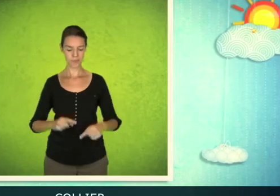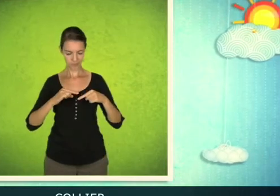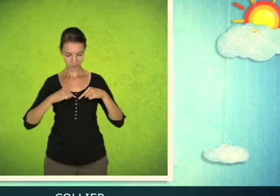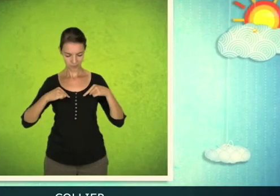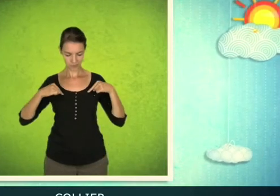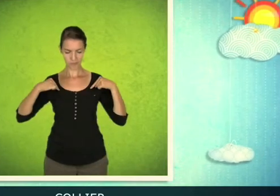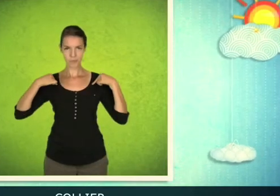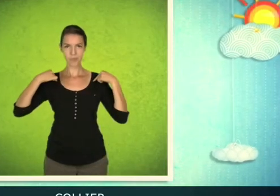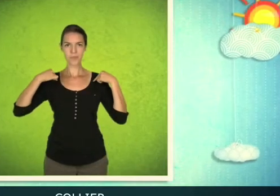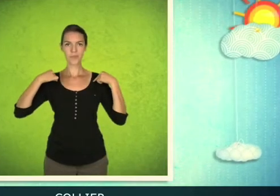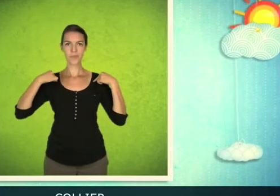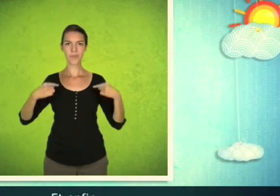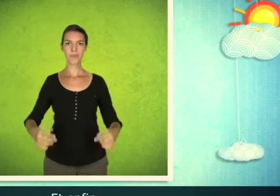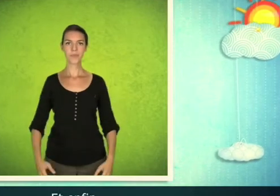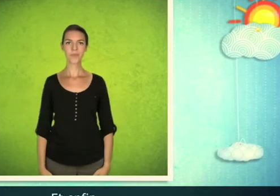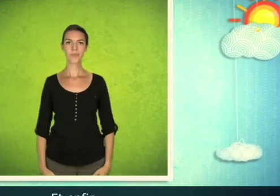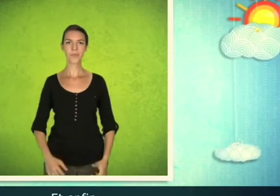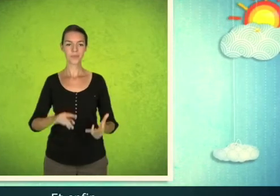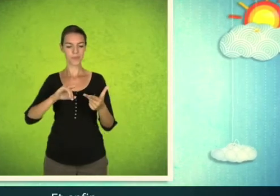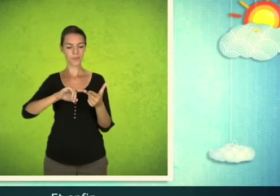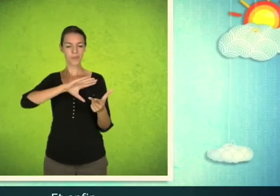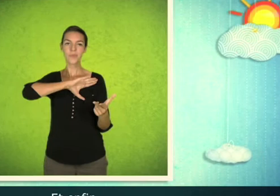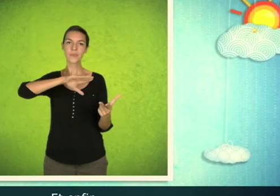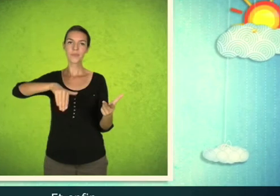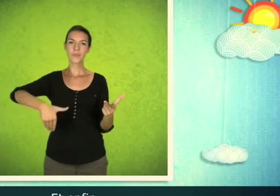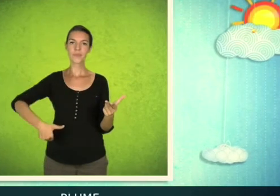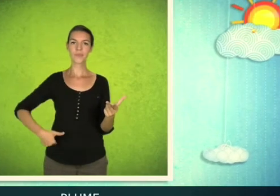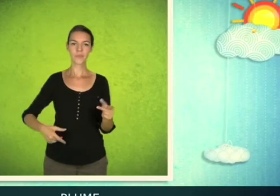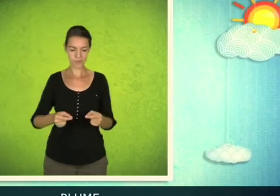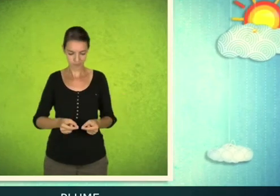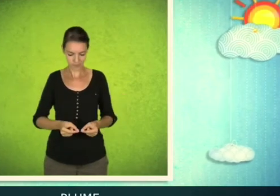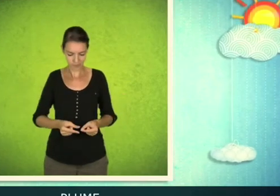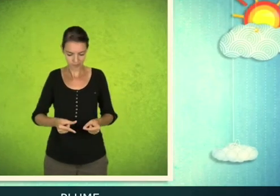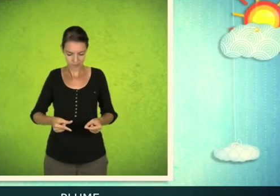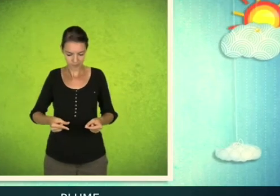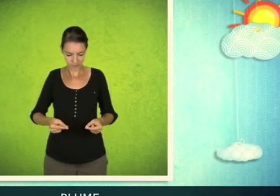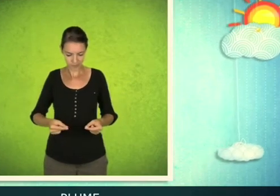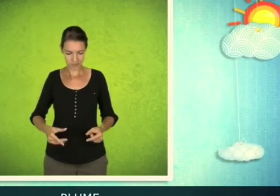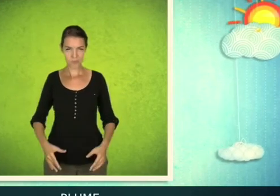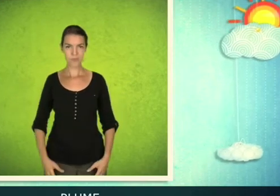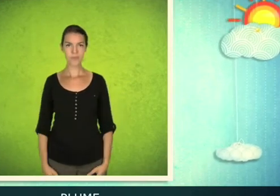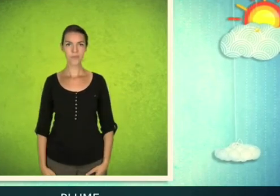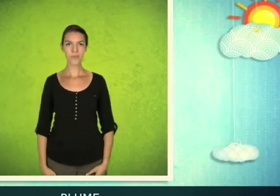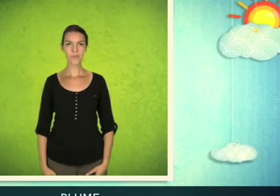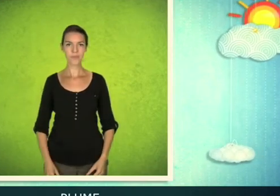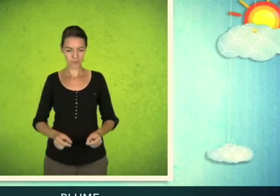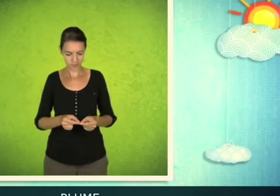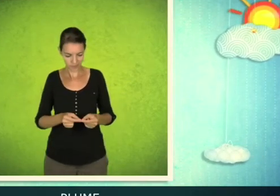Collier. Et enfin, plume.